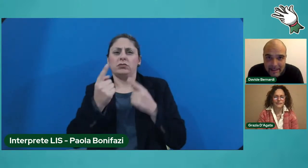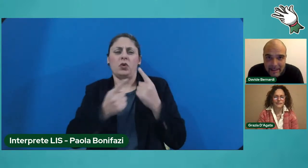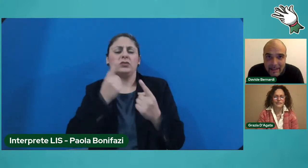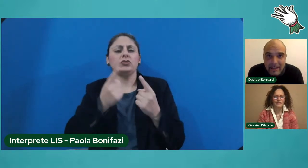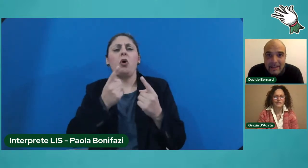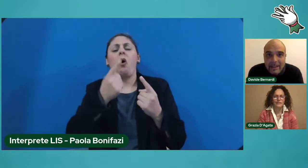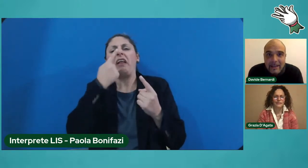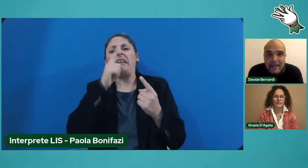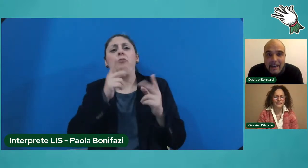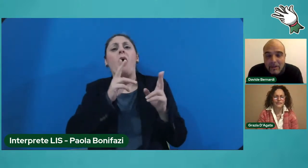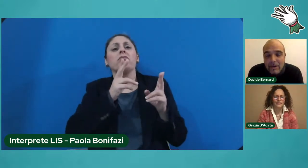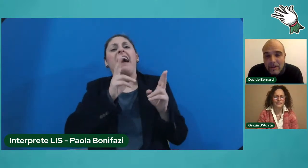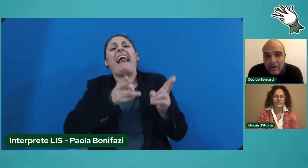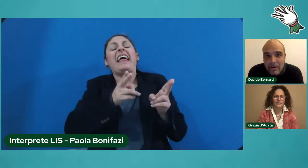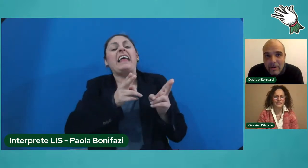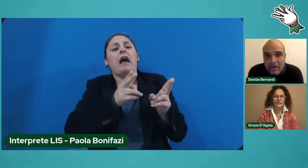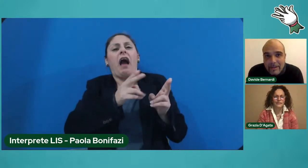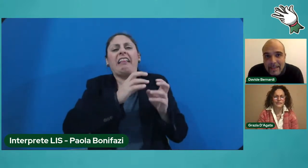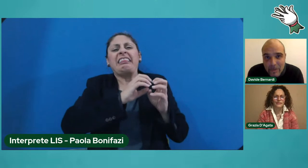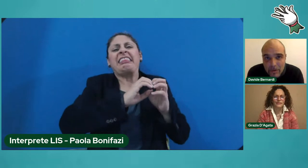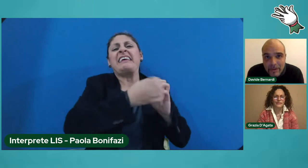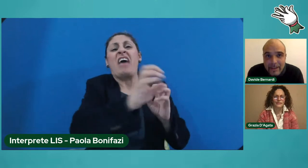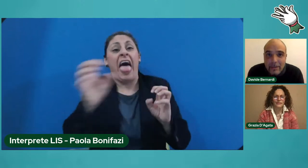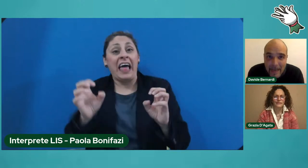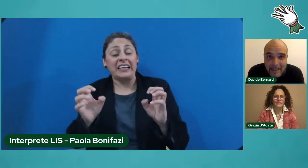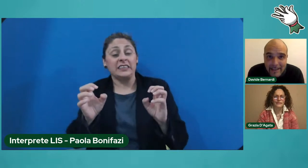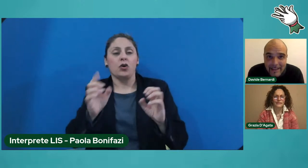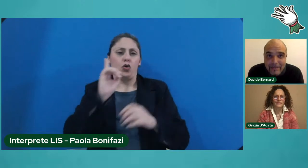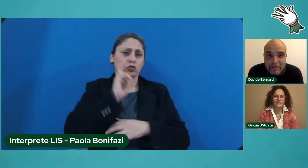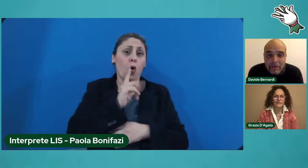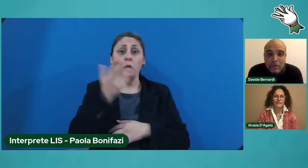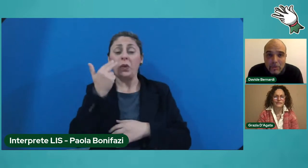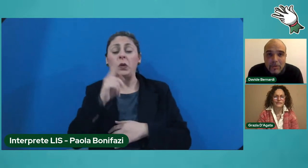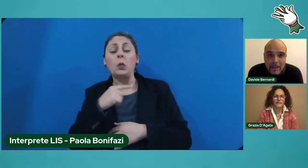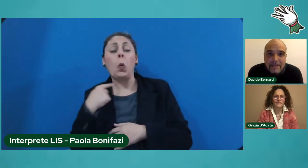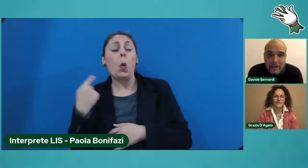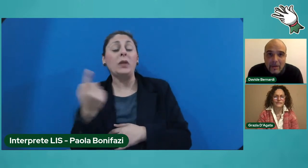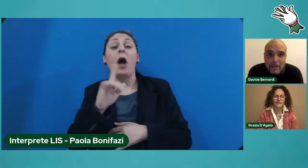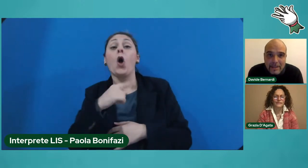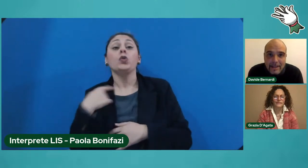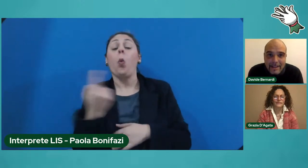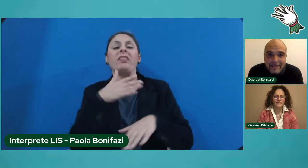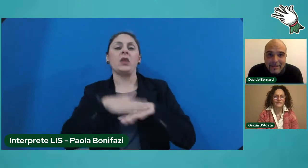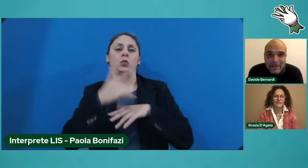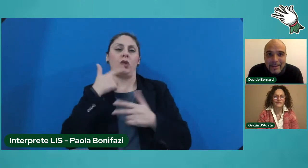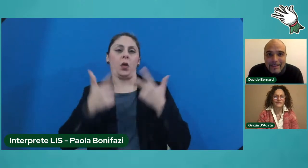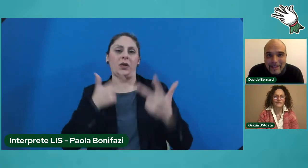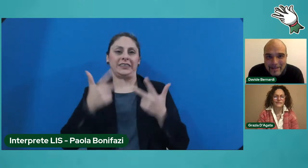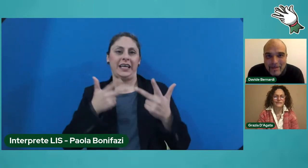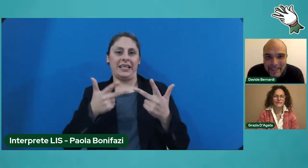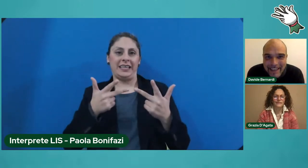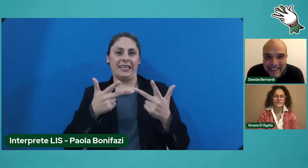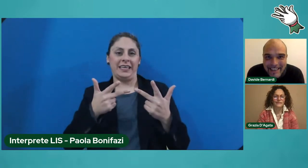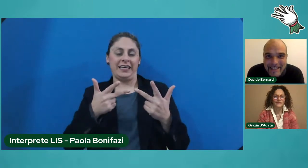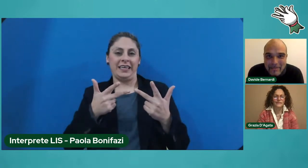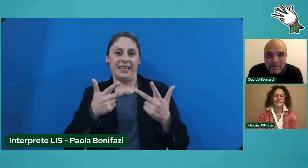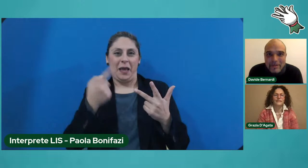un'altra, hanno sia sordi che udenti, però tutti utilizzano la lingua dei segni. Quindi per rispondere a Grazia,